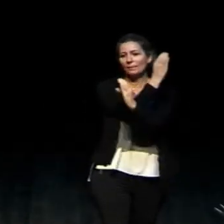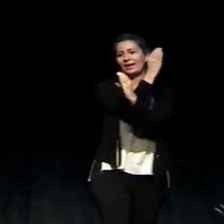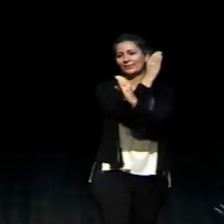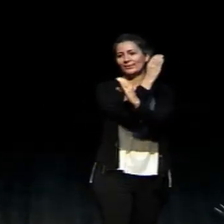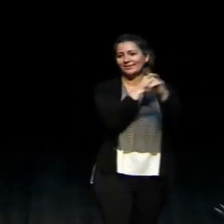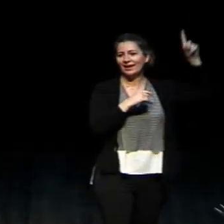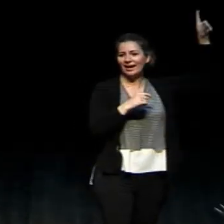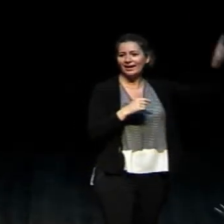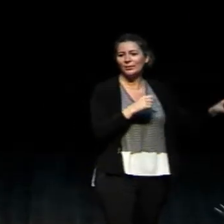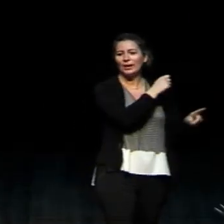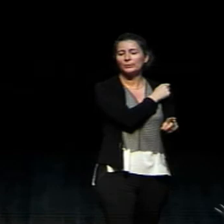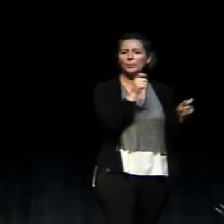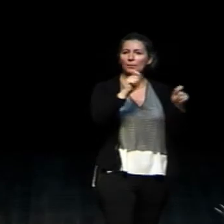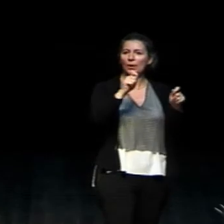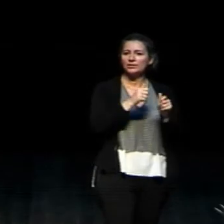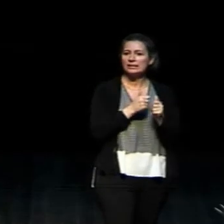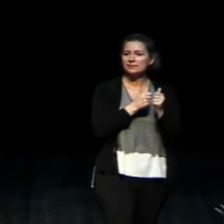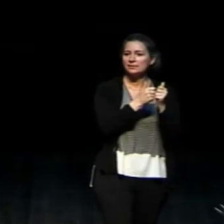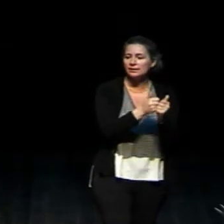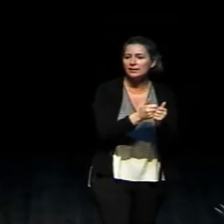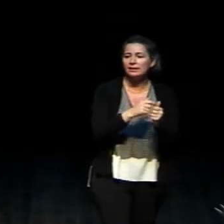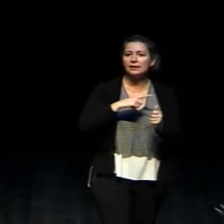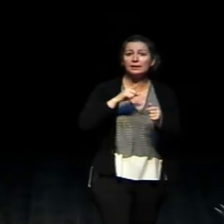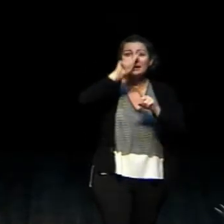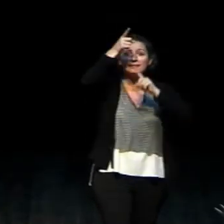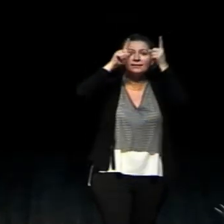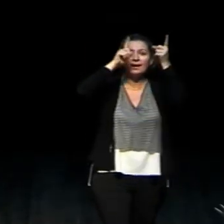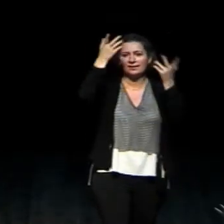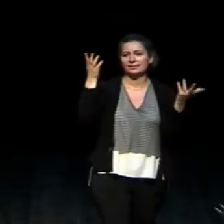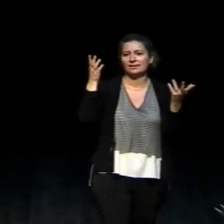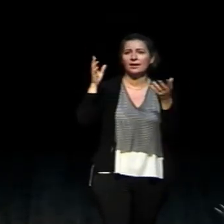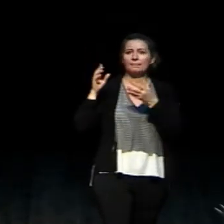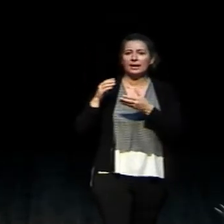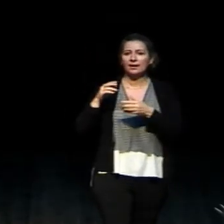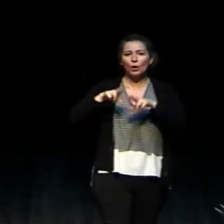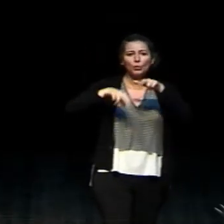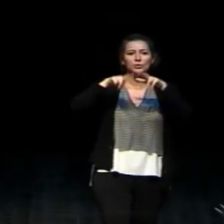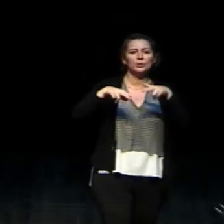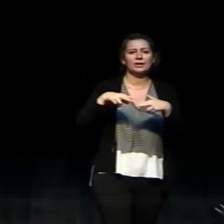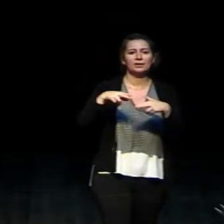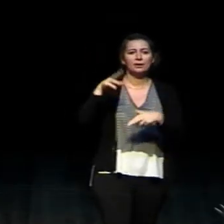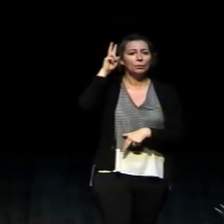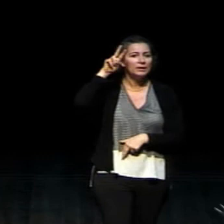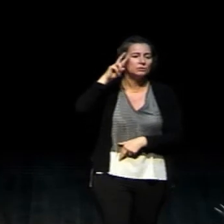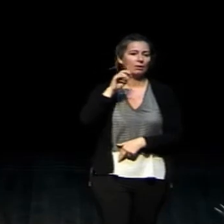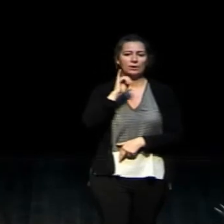Quando você tem um texto completo, o aluno ele consegue acompanhar, ele consegue se expressar, ele